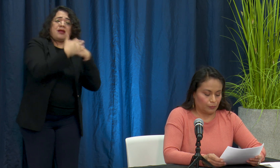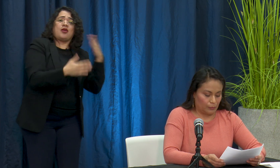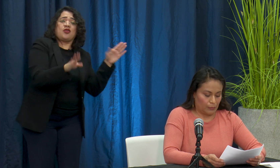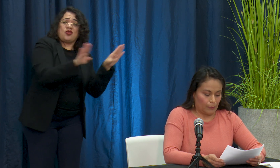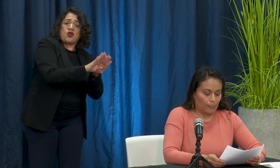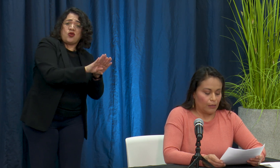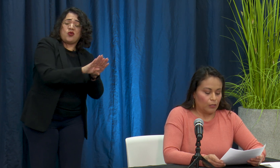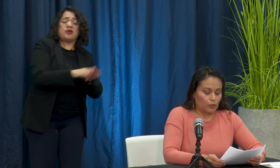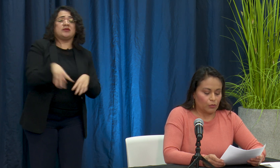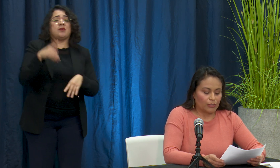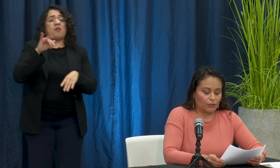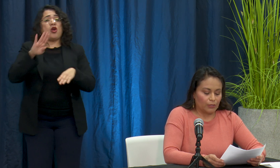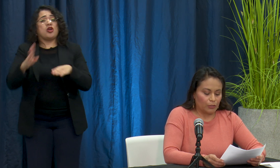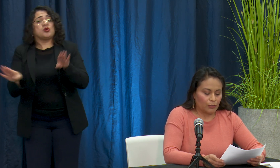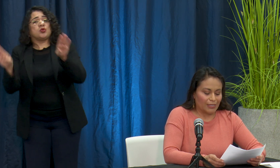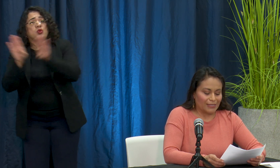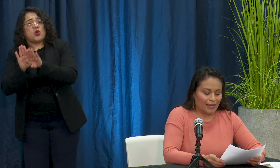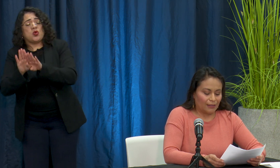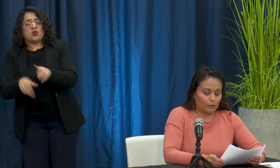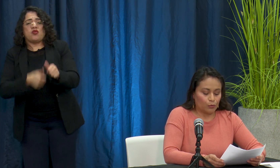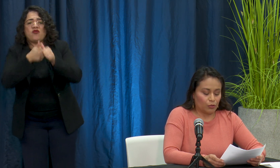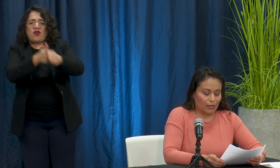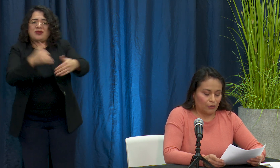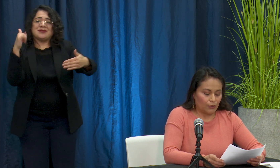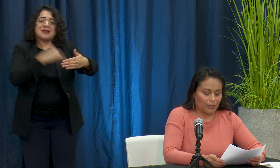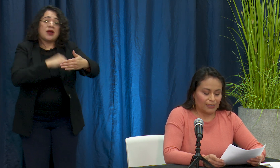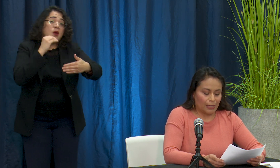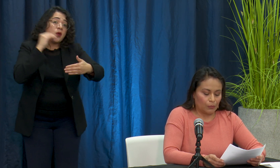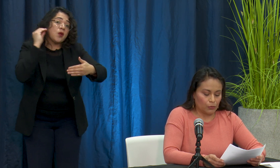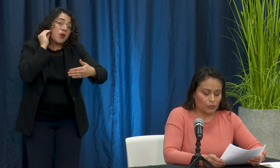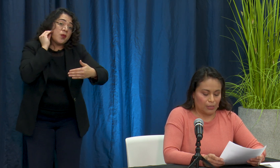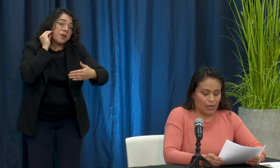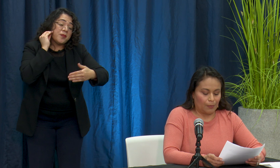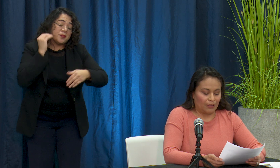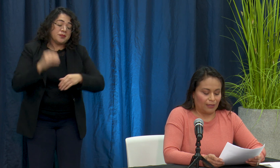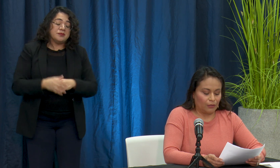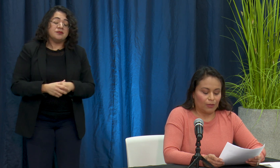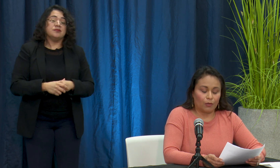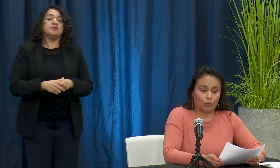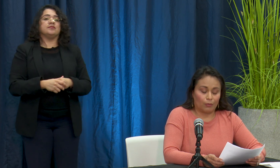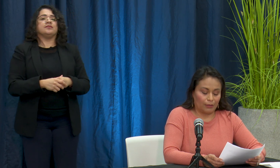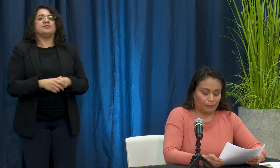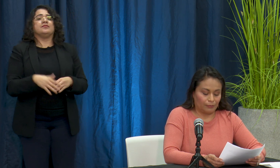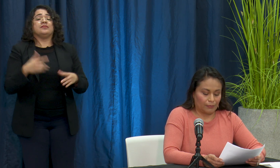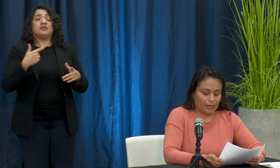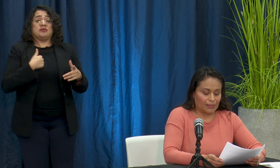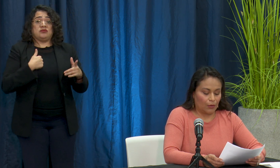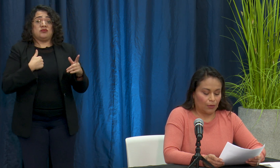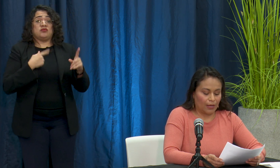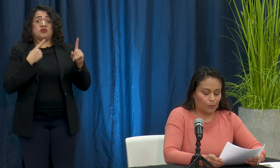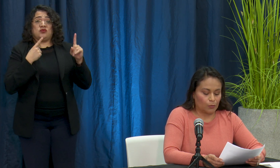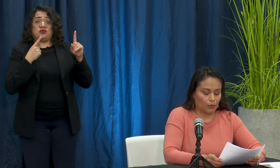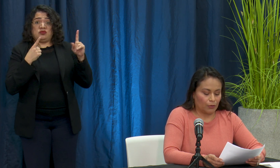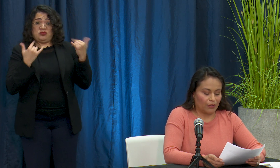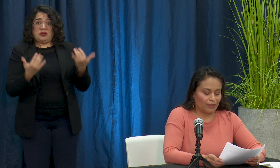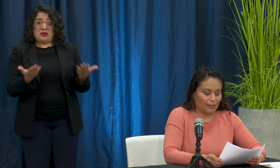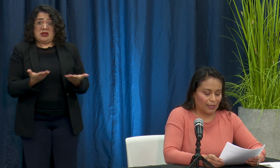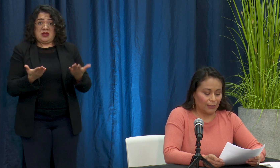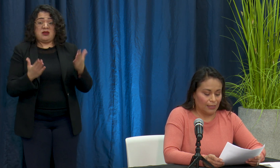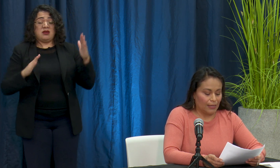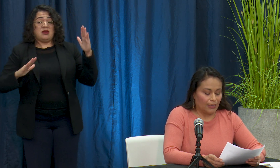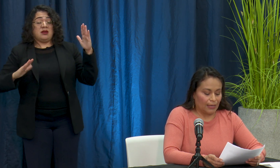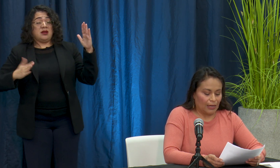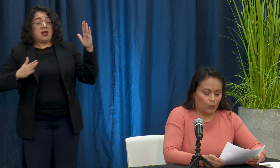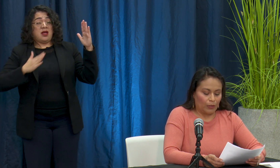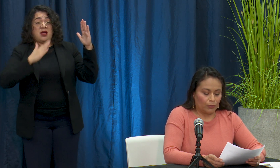efectivos. Nuestros esfuerzos están funcionando y estamos aplanando la curva. Hasta ahora hemos podido